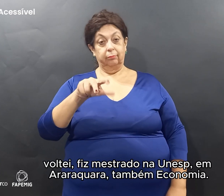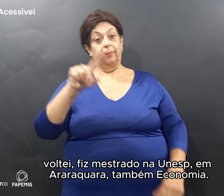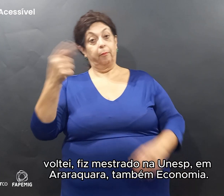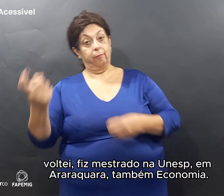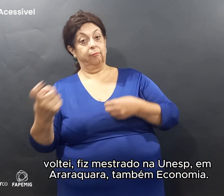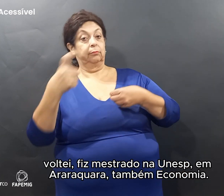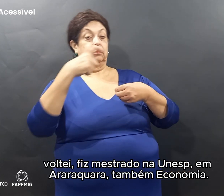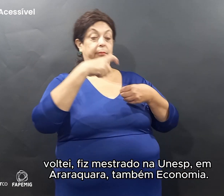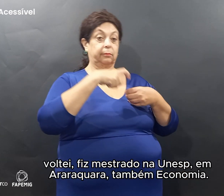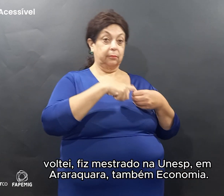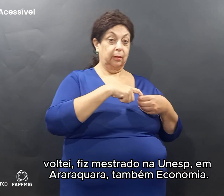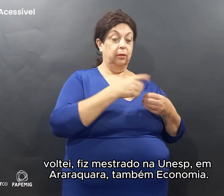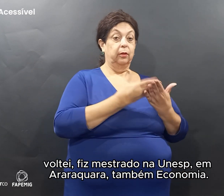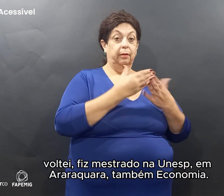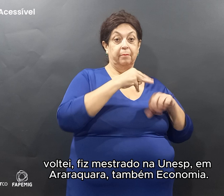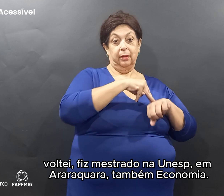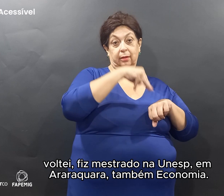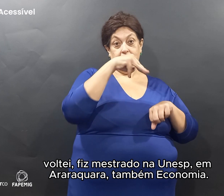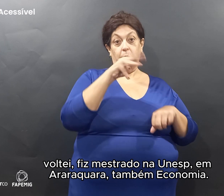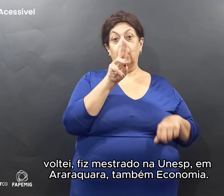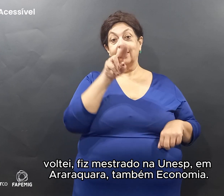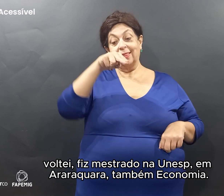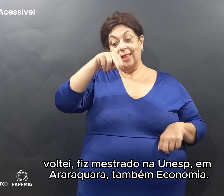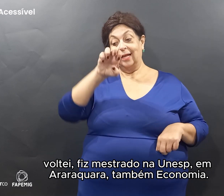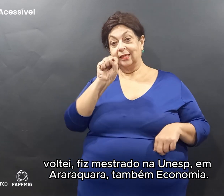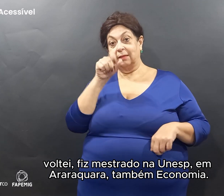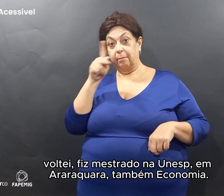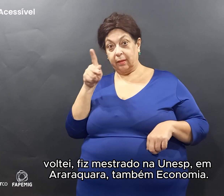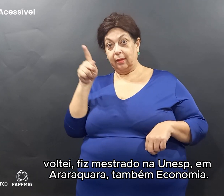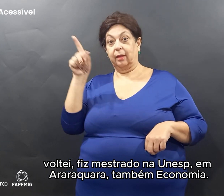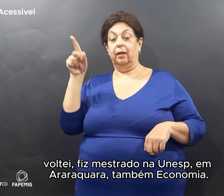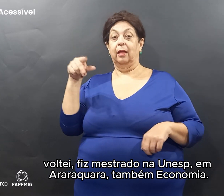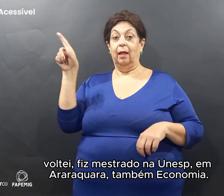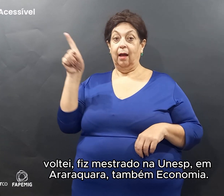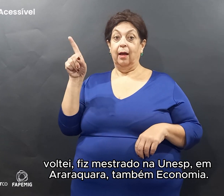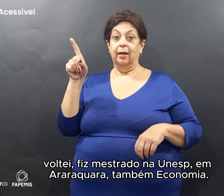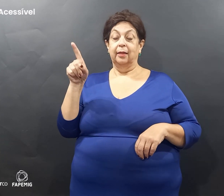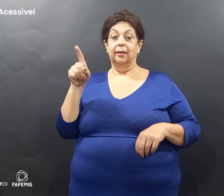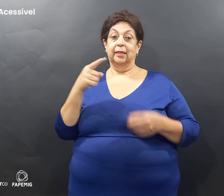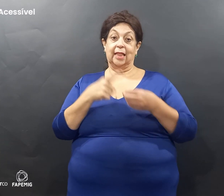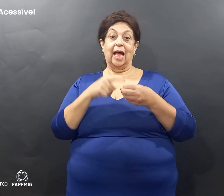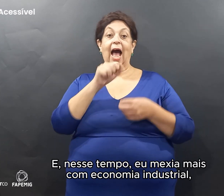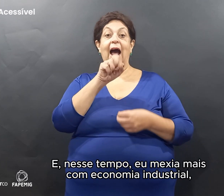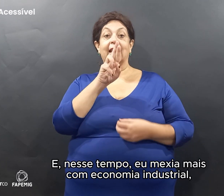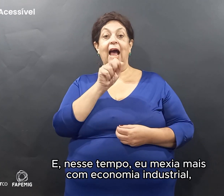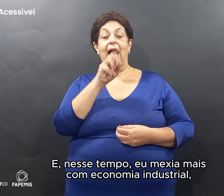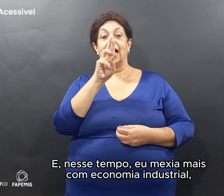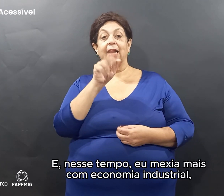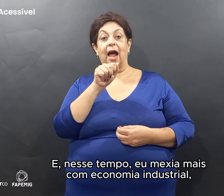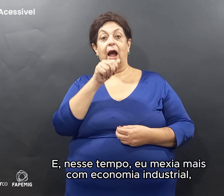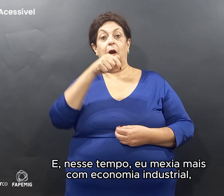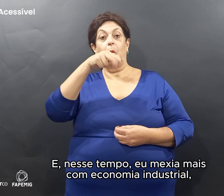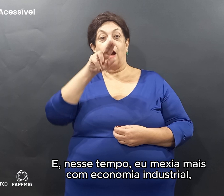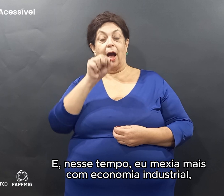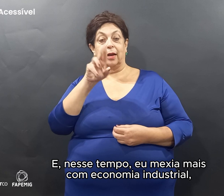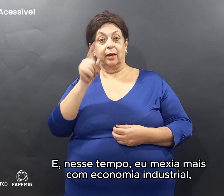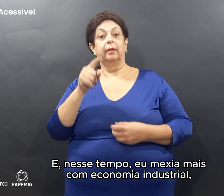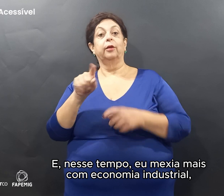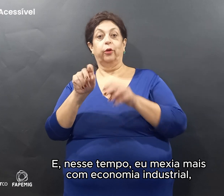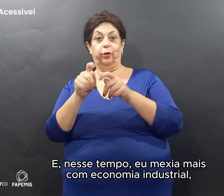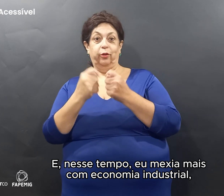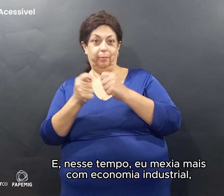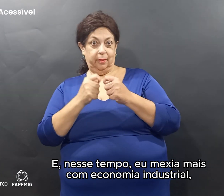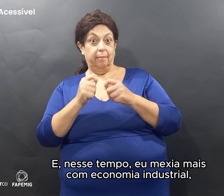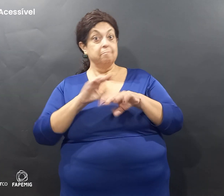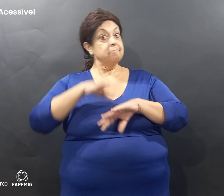voltei, fiz mestrado na Unesp, em Araraquara, né, também em economia, e nesse tempo eu mexia mais com